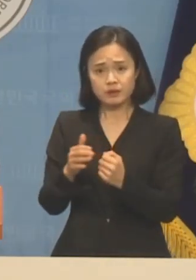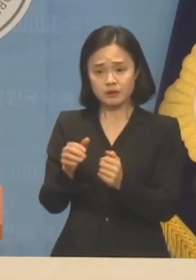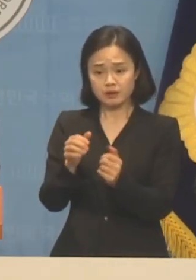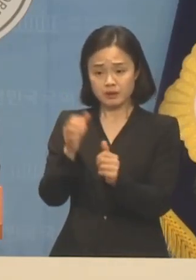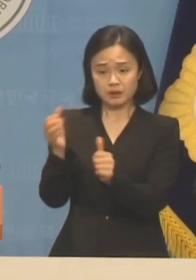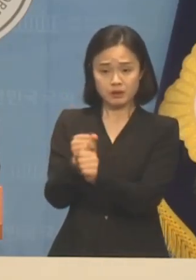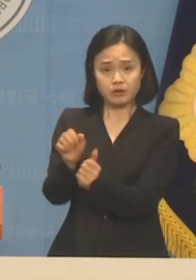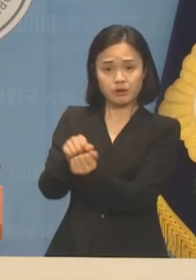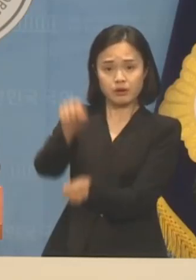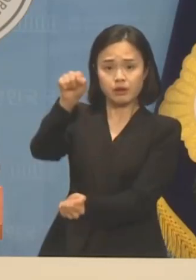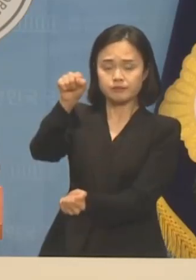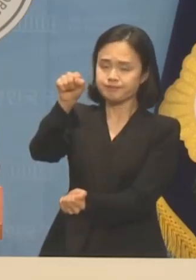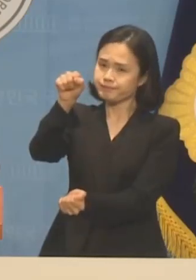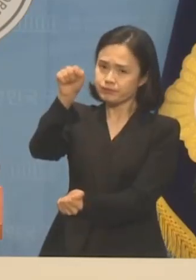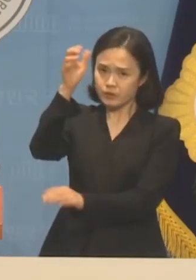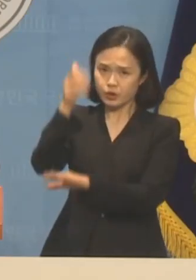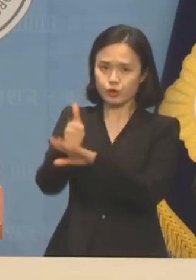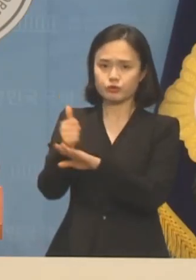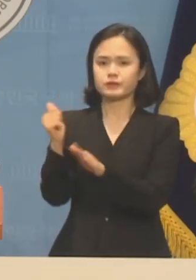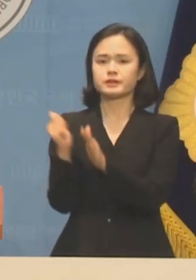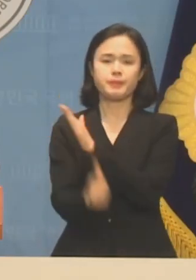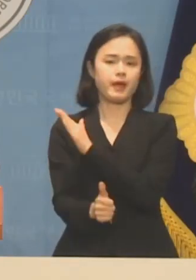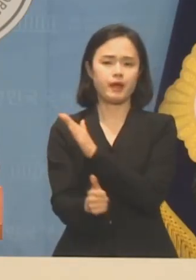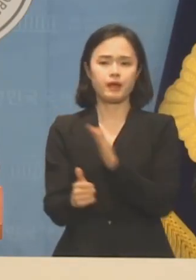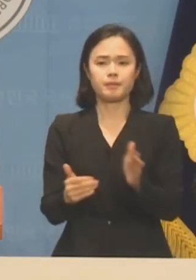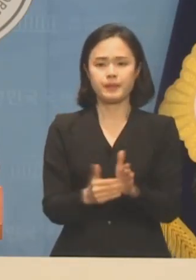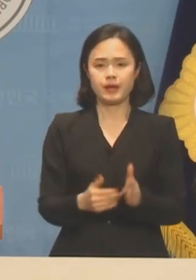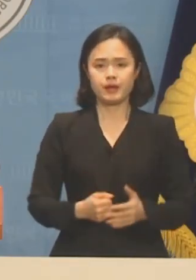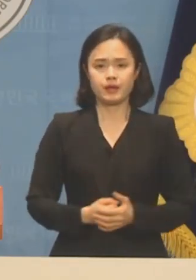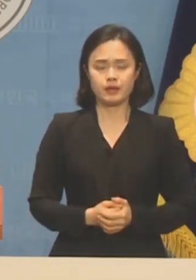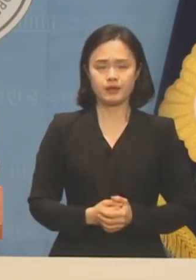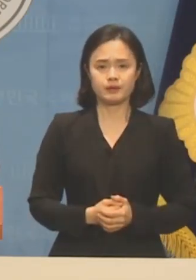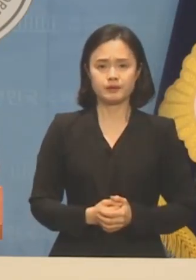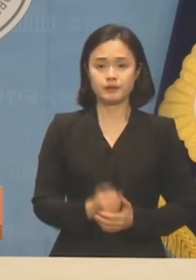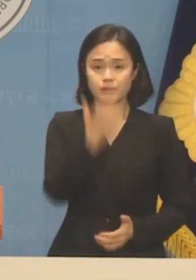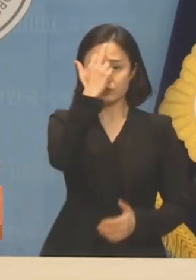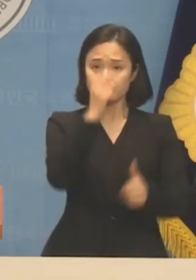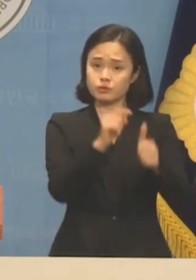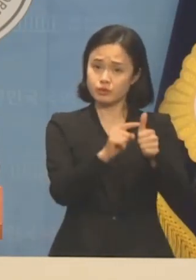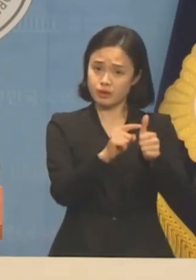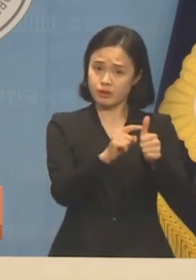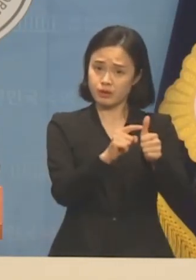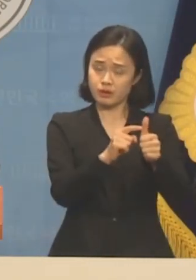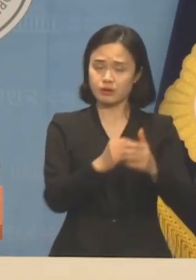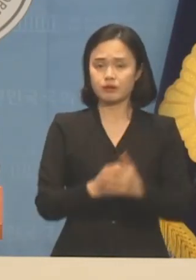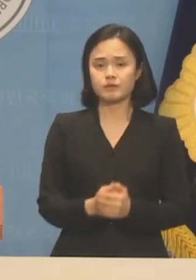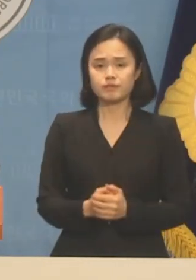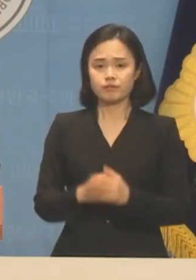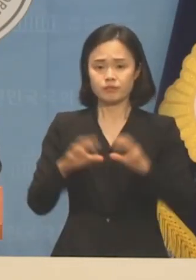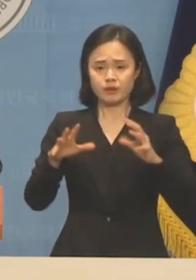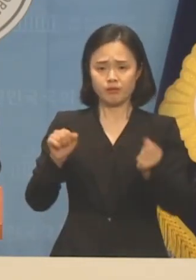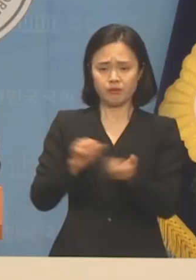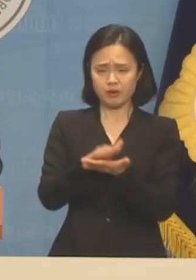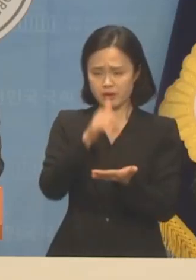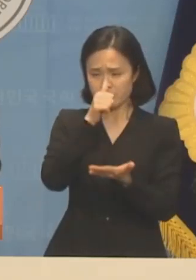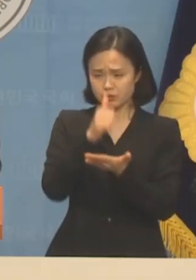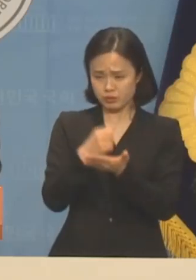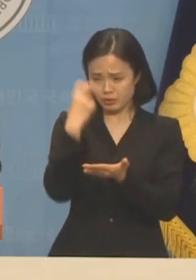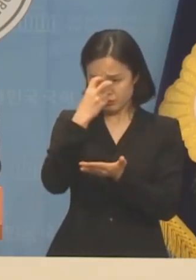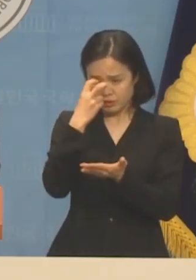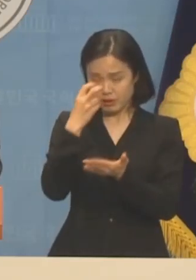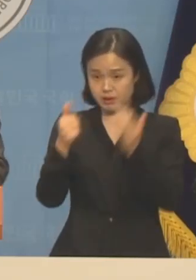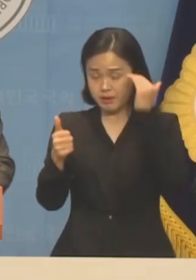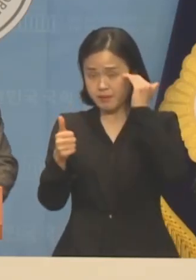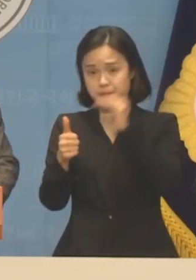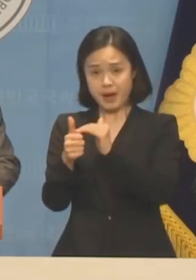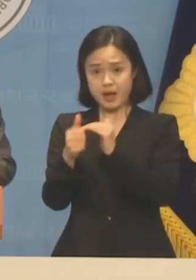최상목은 대통령 권한대행으로서 정당한 법 집행을 방해하고 내란범을 비호한 경호처장 등에 대해